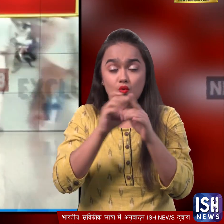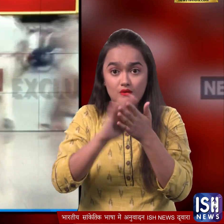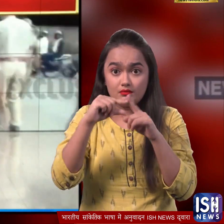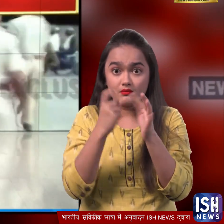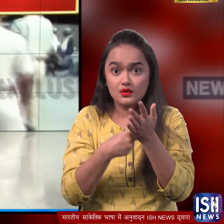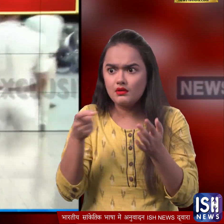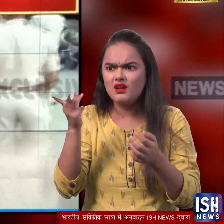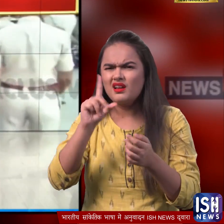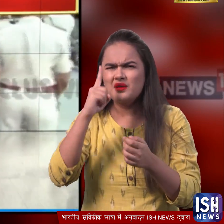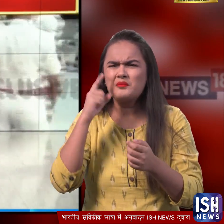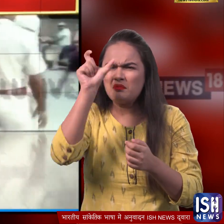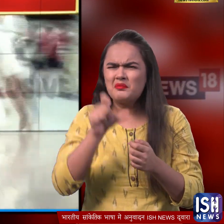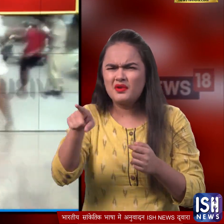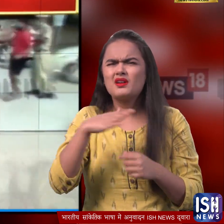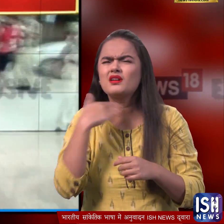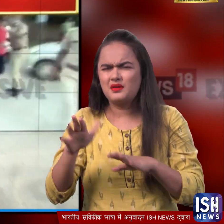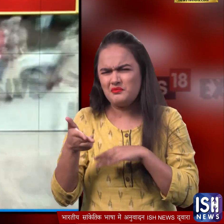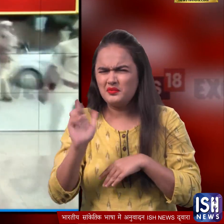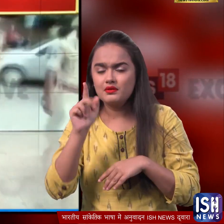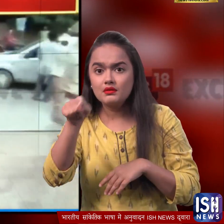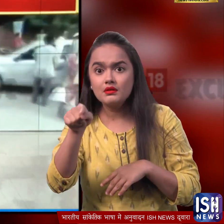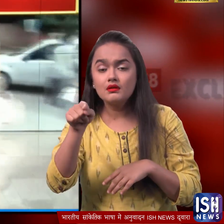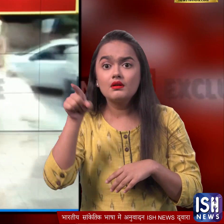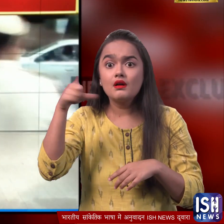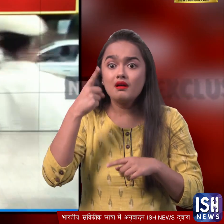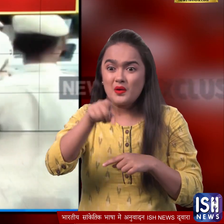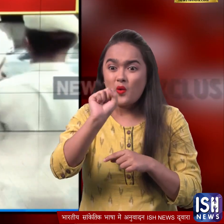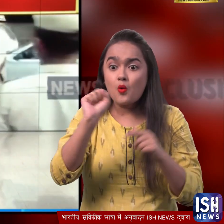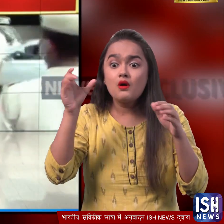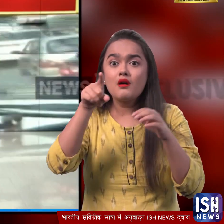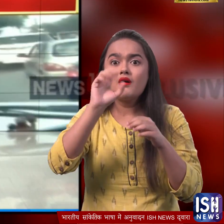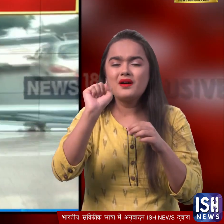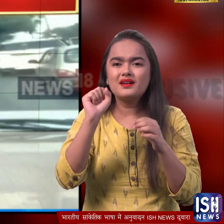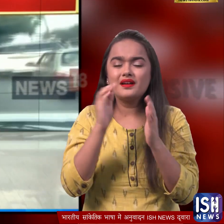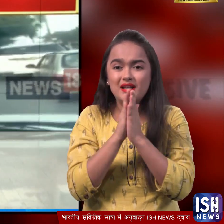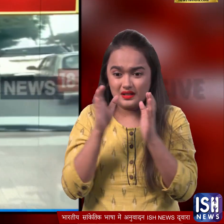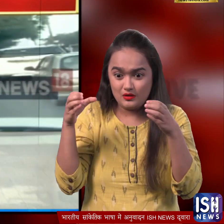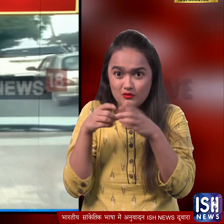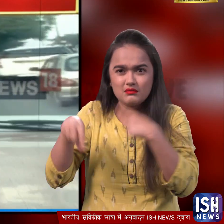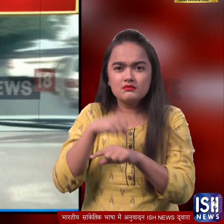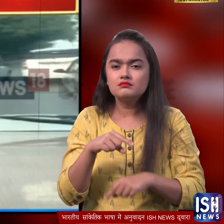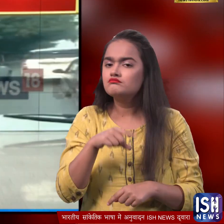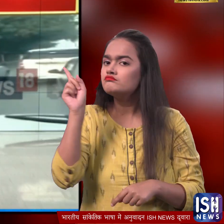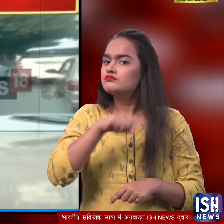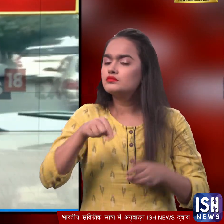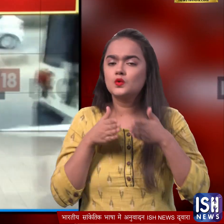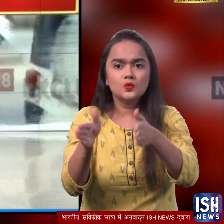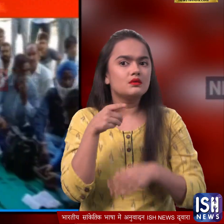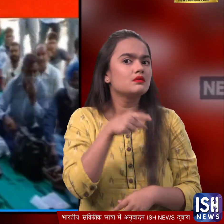शख्स के एनकाउंटर पर विवाद शुरू हो गया। एक दिन पहले हुए इस एनकाउंटर को वाल्मीकि समुदाय के कुछ लोगों ने फर्जी करार